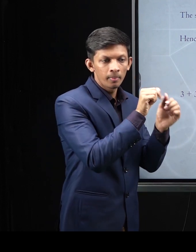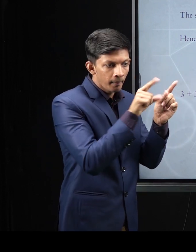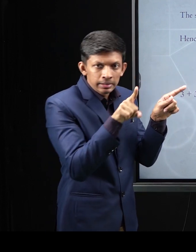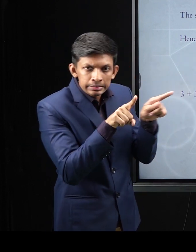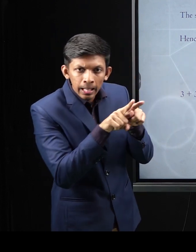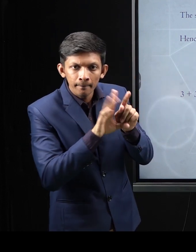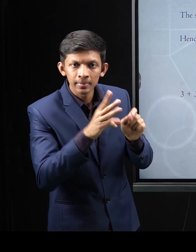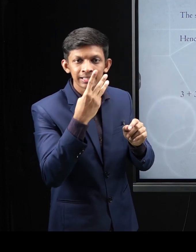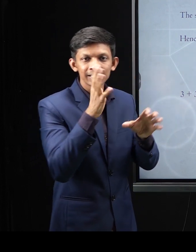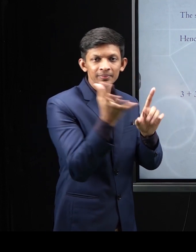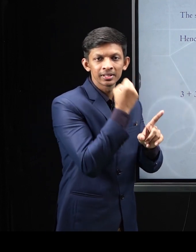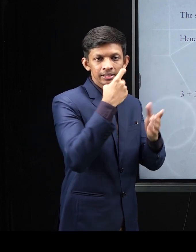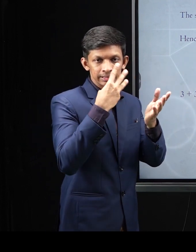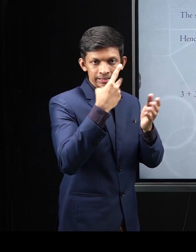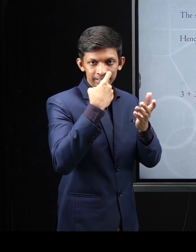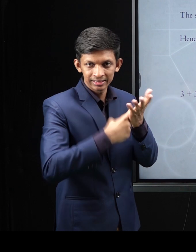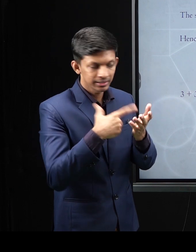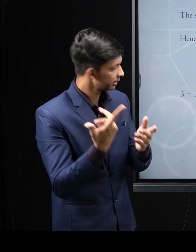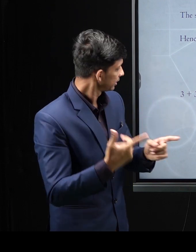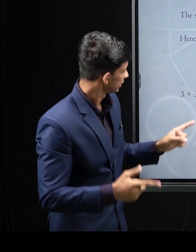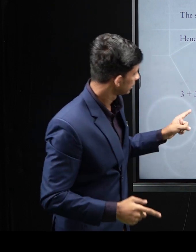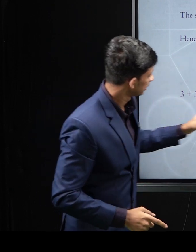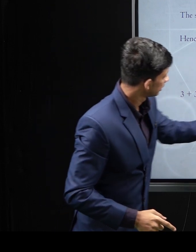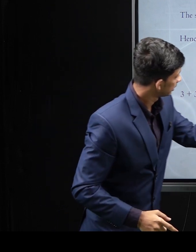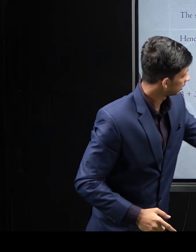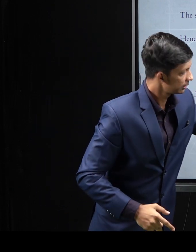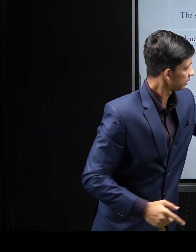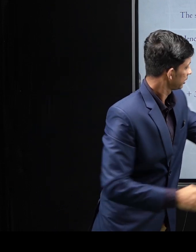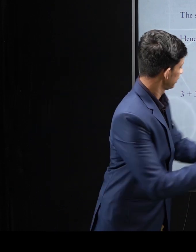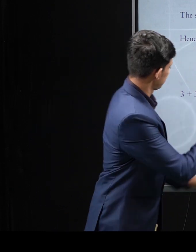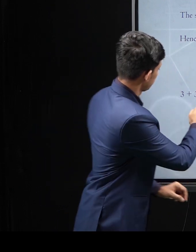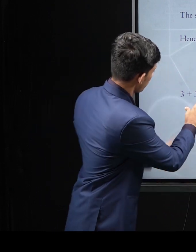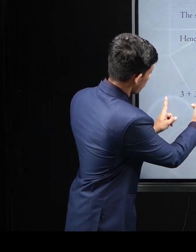స్క్వేర్ మైనస్ 10r ప్లస్ 3 ఈజ్ ఈక్వల్ టు 0.